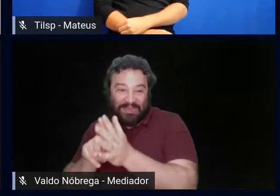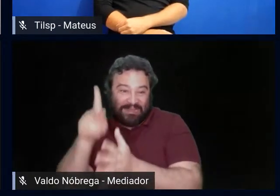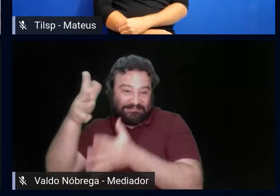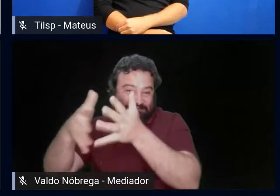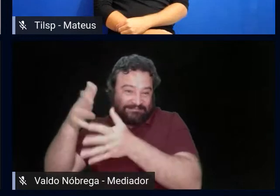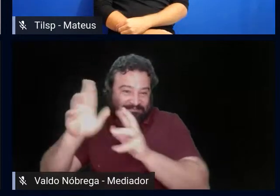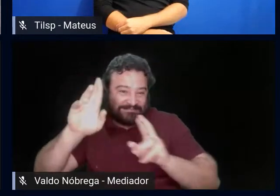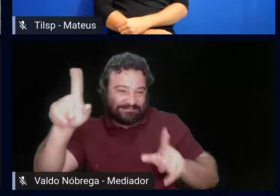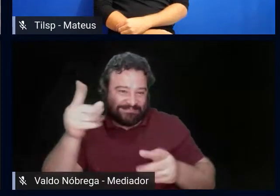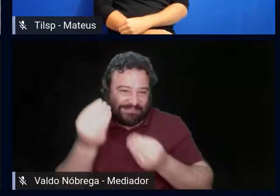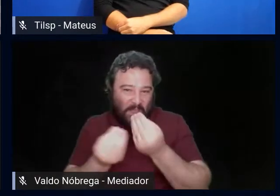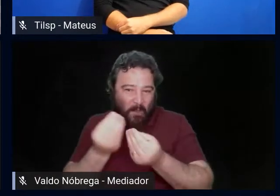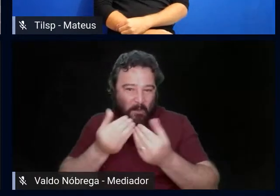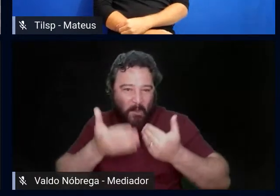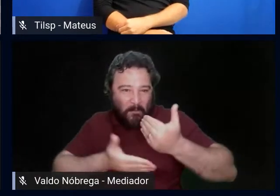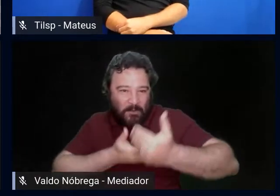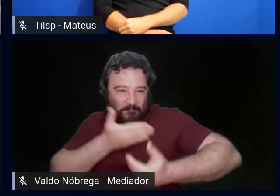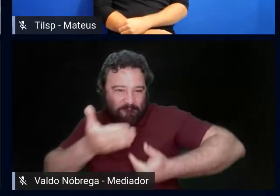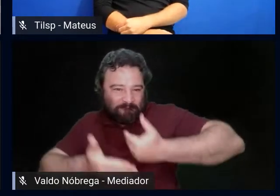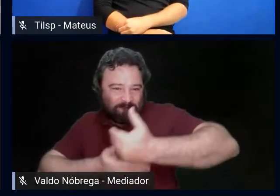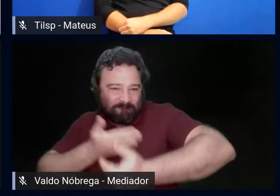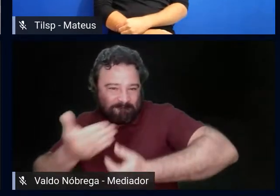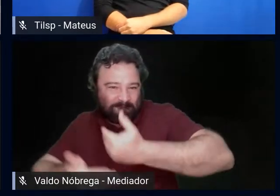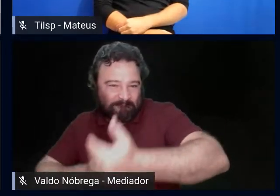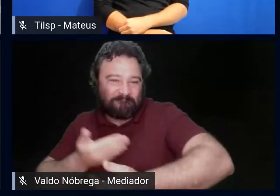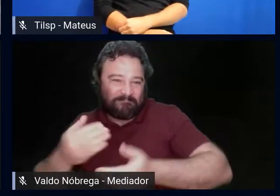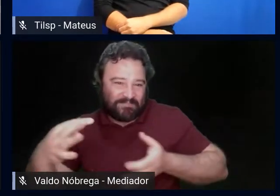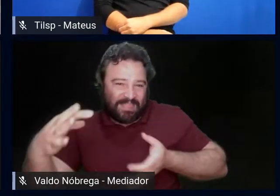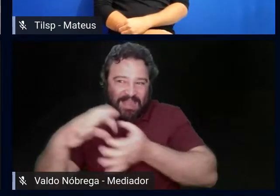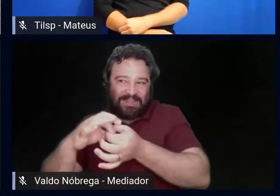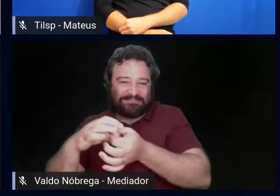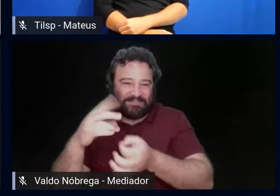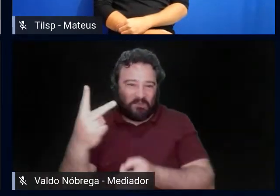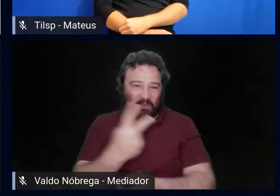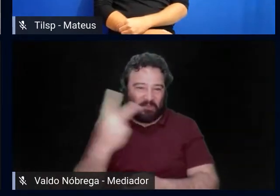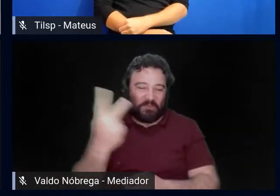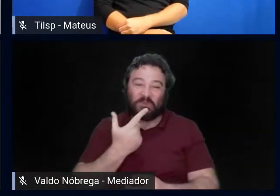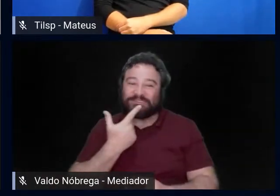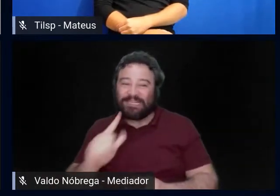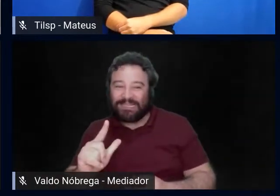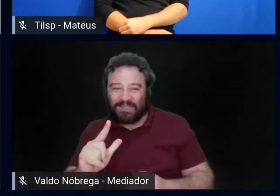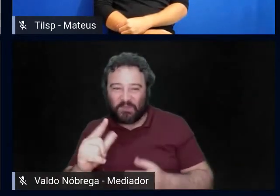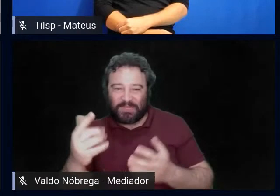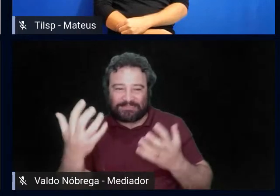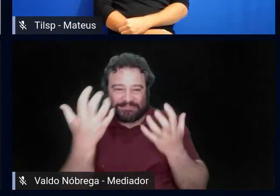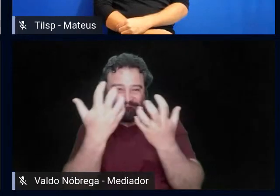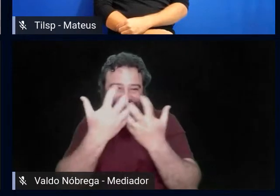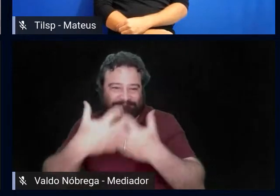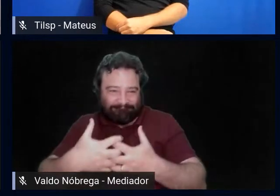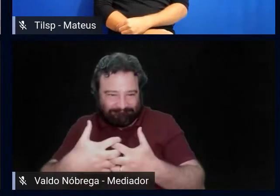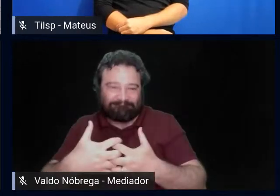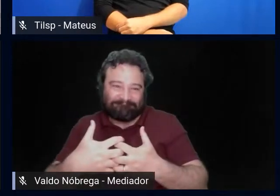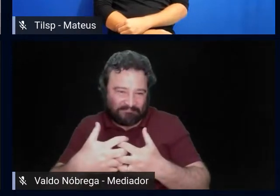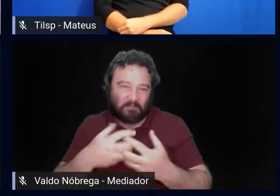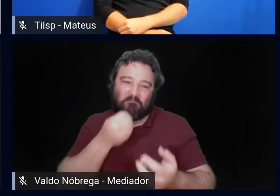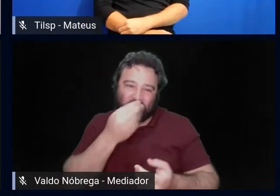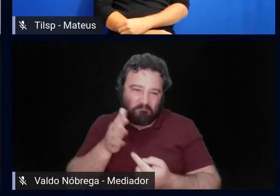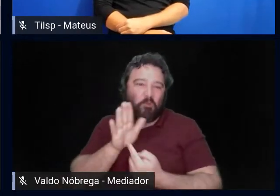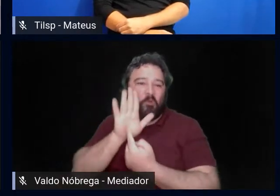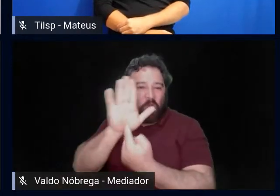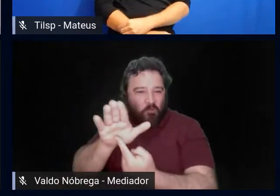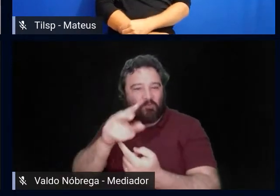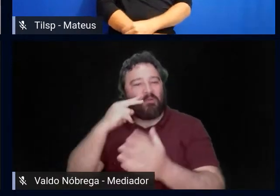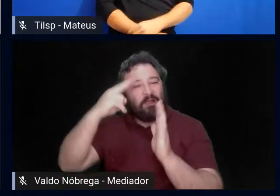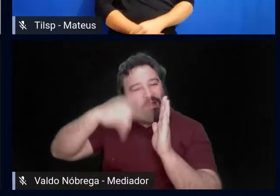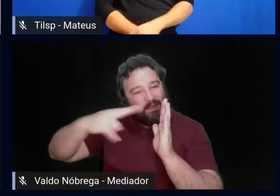ainda têm a língua de sinais venezuelana. Então são é um processo mesmo, né, de fazer essa relação de línguas.